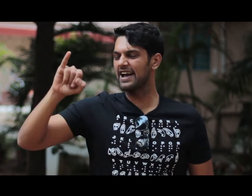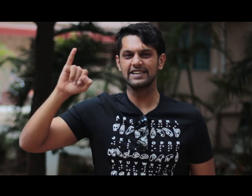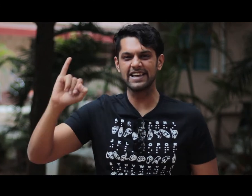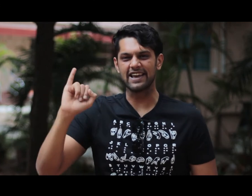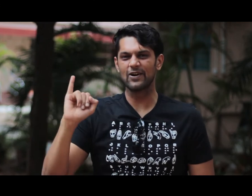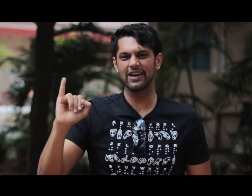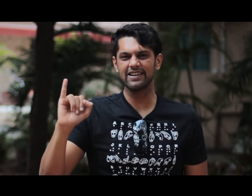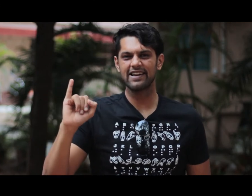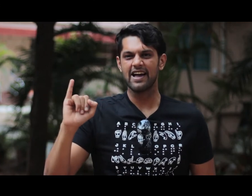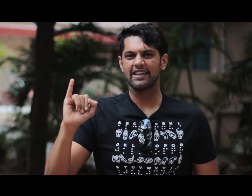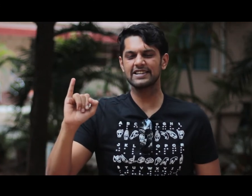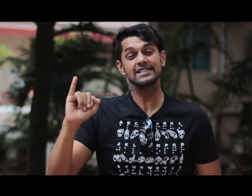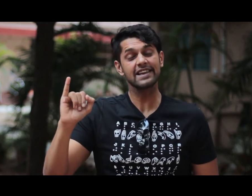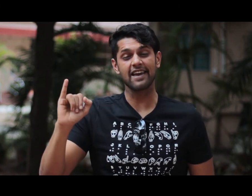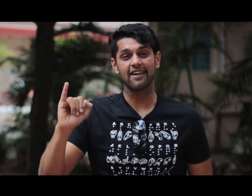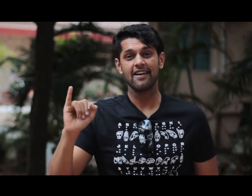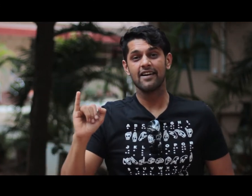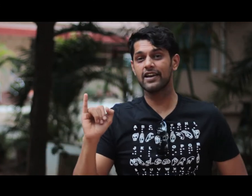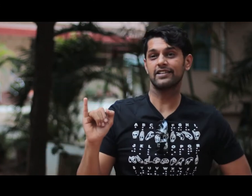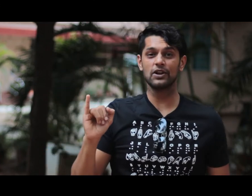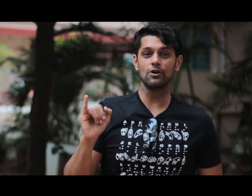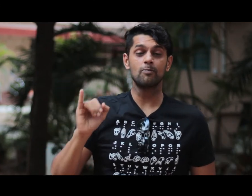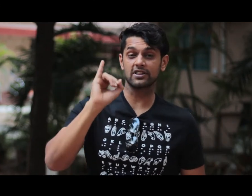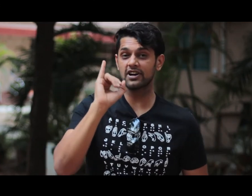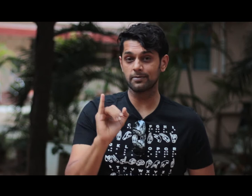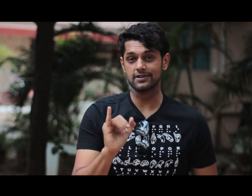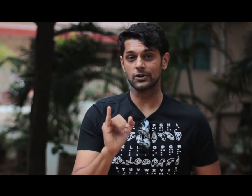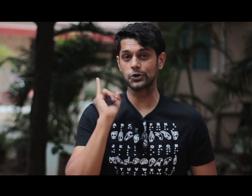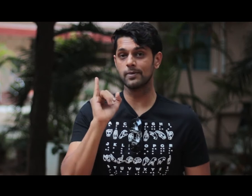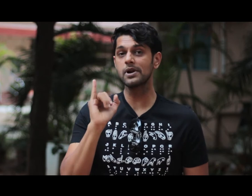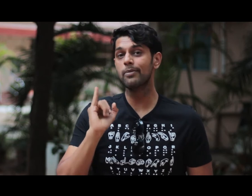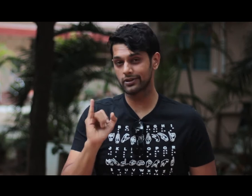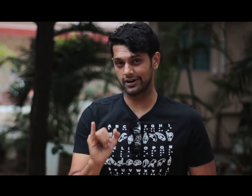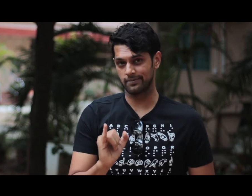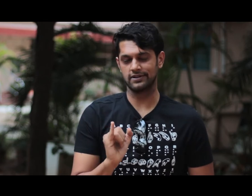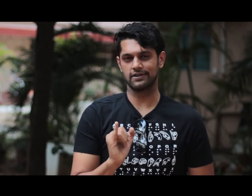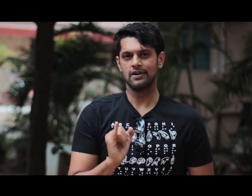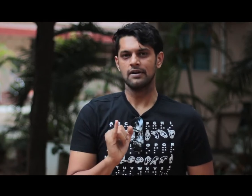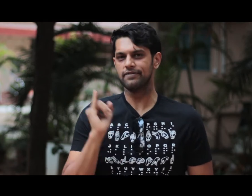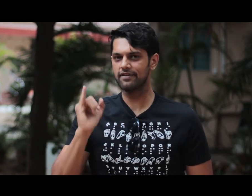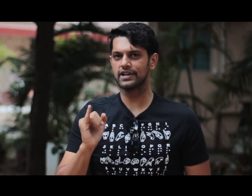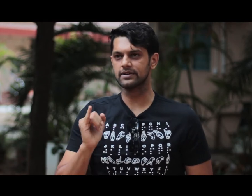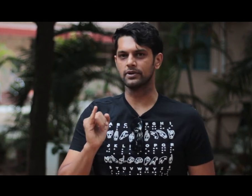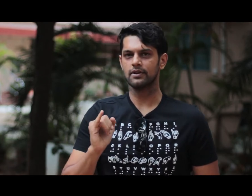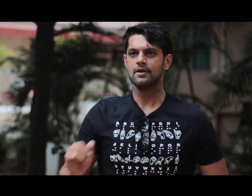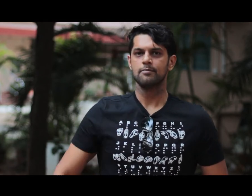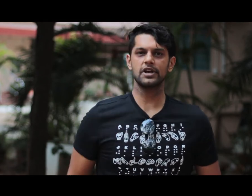Okay? H-I-J. Okay? Next is K. K andre eno, Bharatanatyam dancer. You should remember a Bharatanatyam dancer. Very, very simple. Make